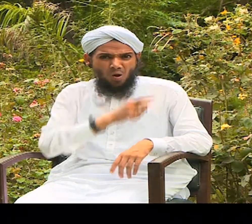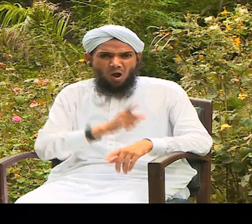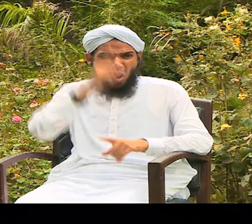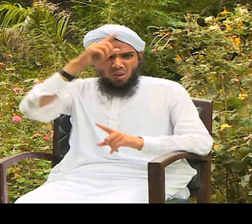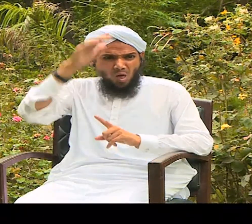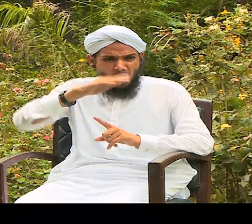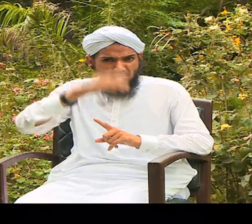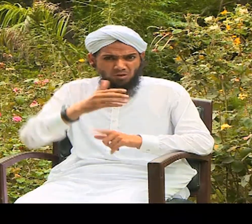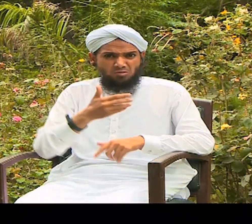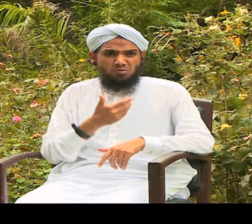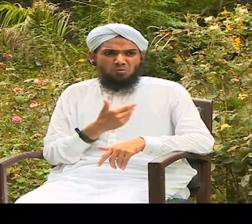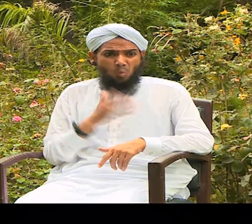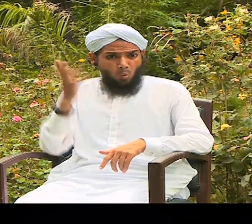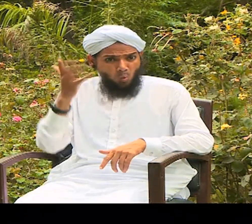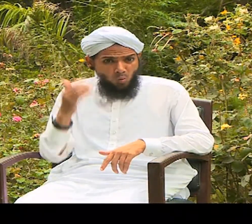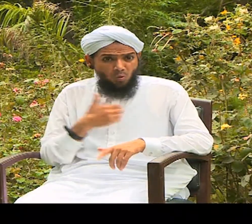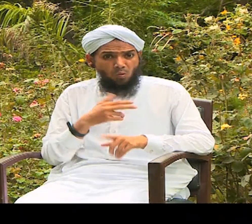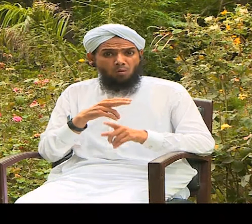کی رحمت اور اس کے عفو و کرم سے مایوس